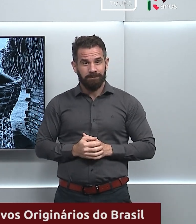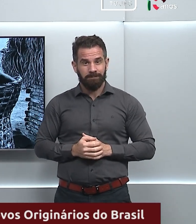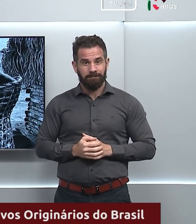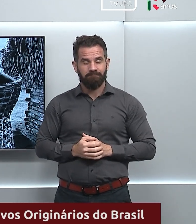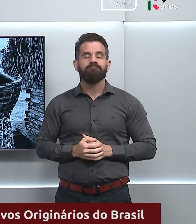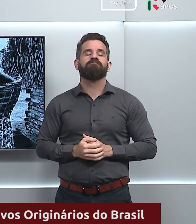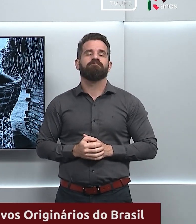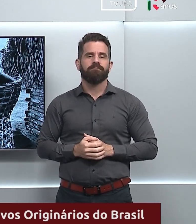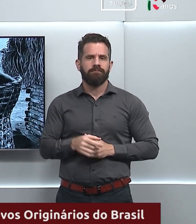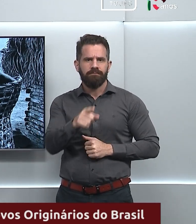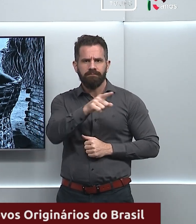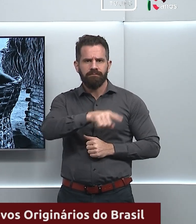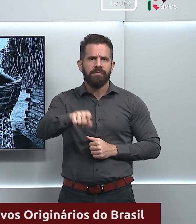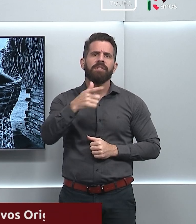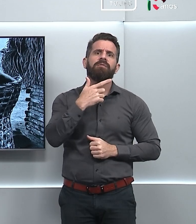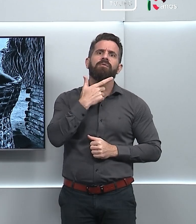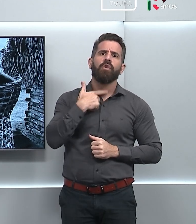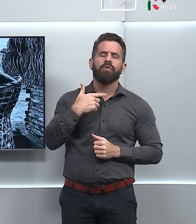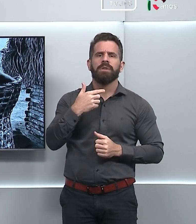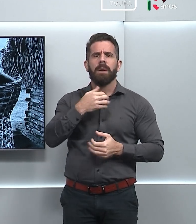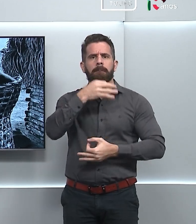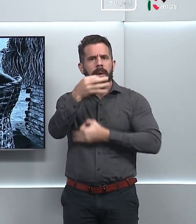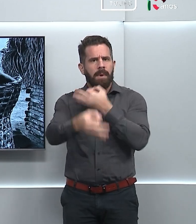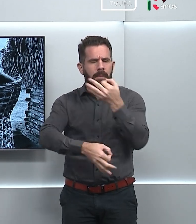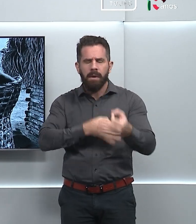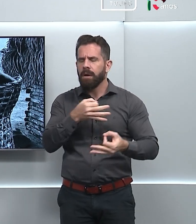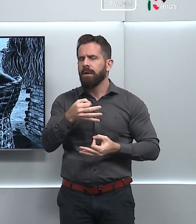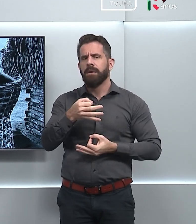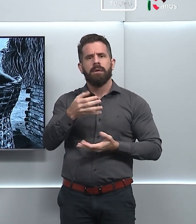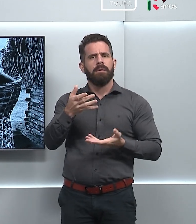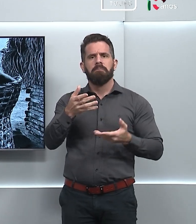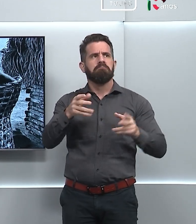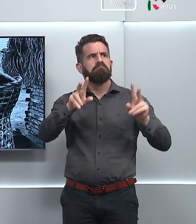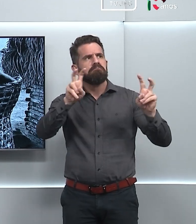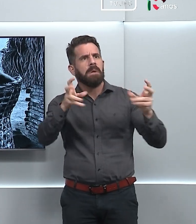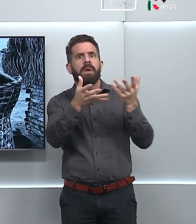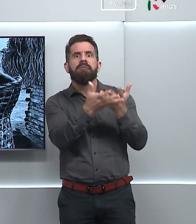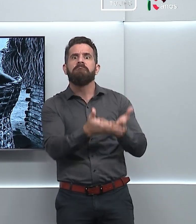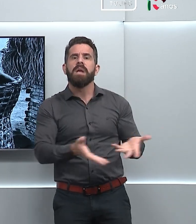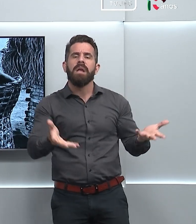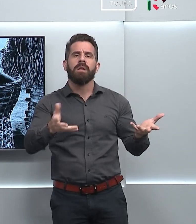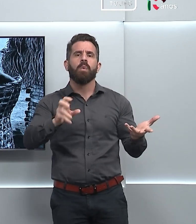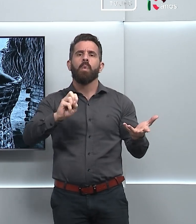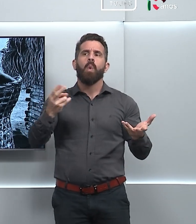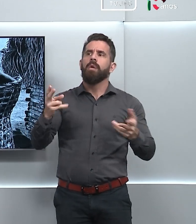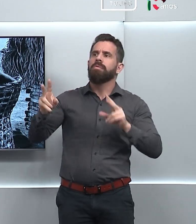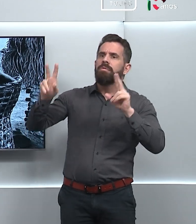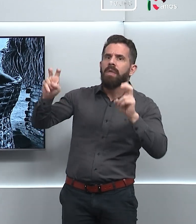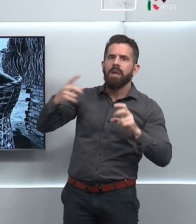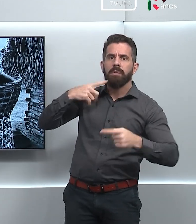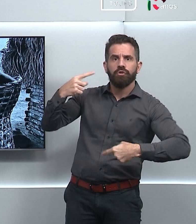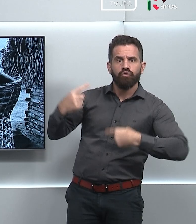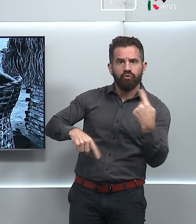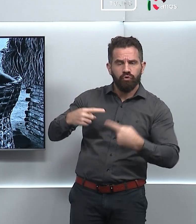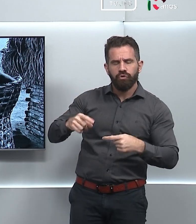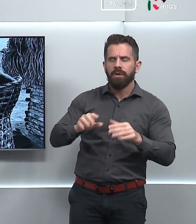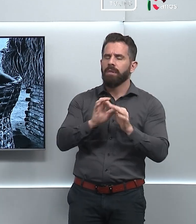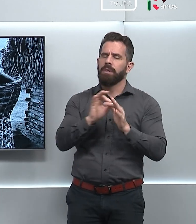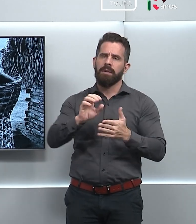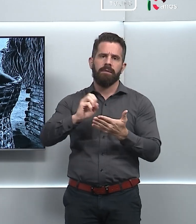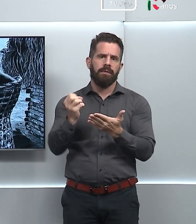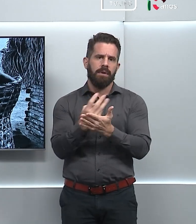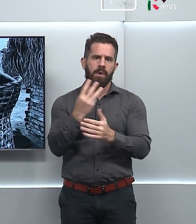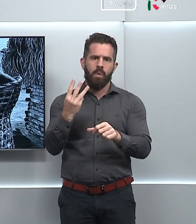Se você quiser fazer parte do nosso programa, fazendo uma sugestão de evento para a gente divulgar ou de tema para a gente discutir, manda sua mensagem no